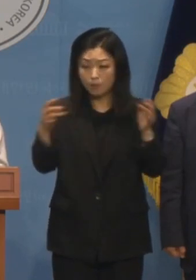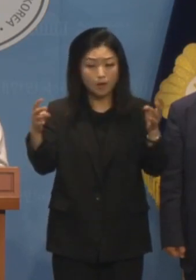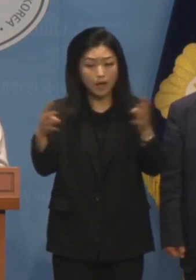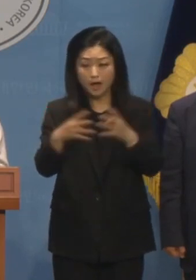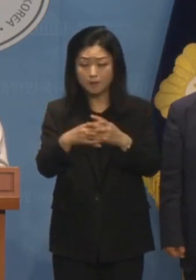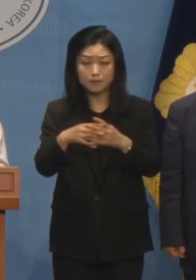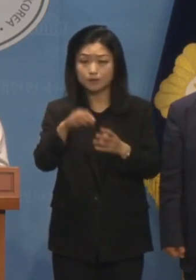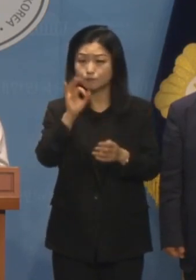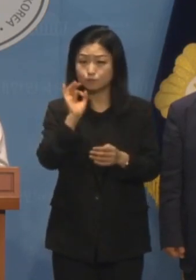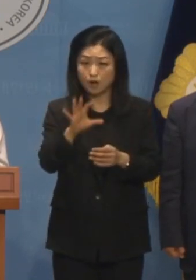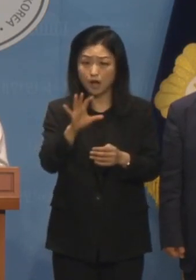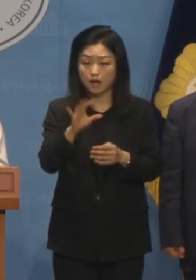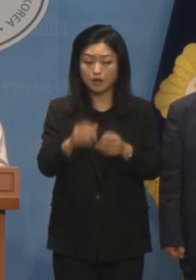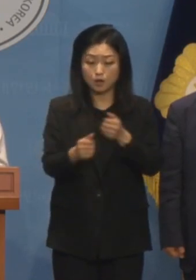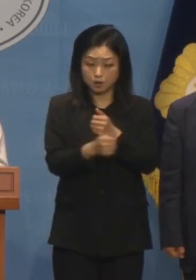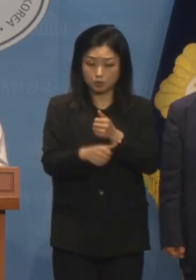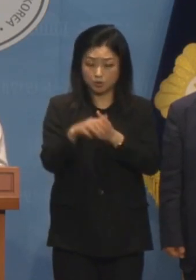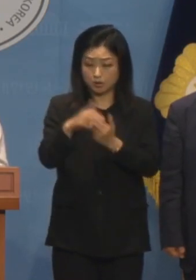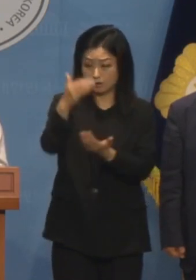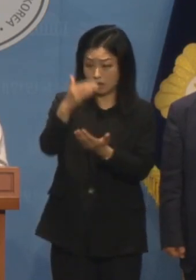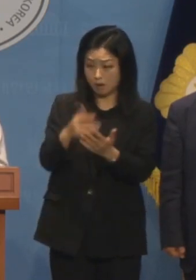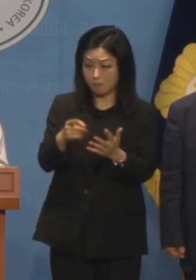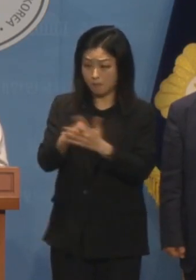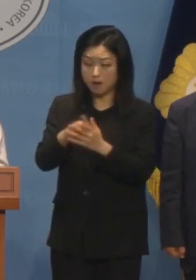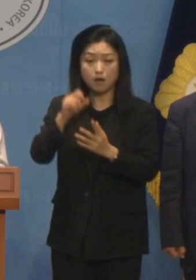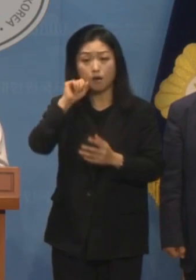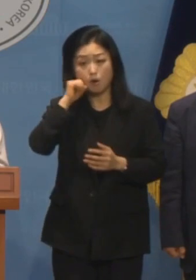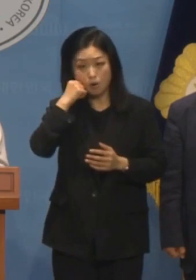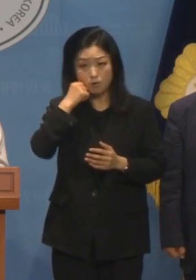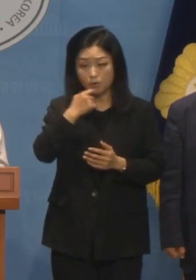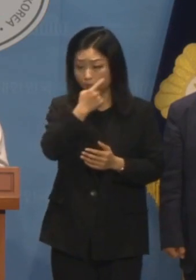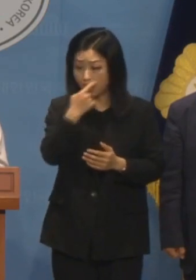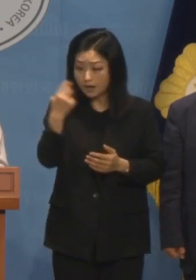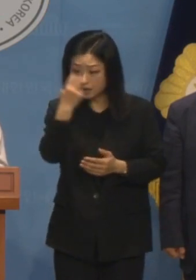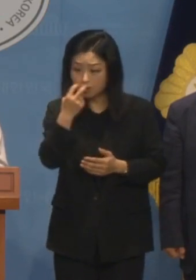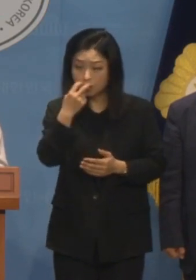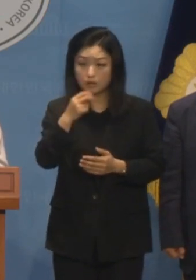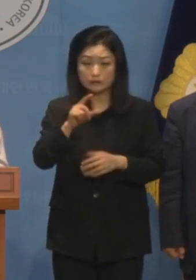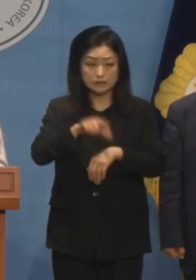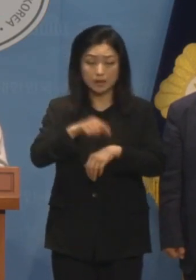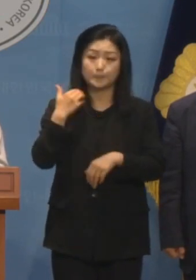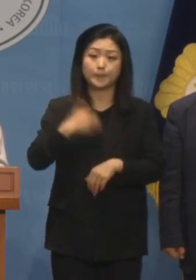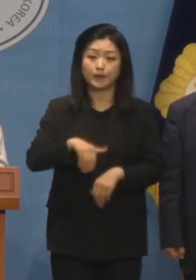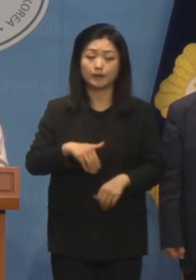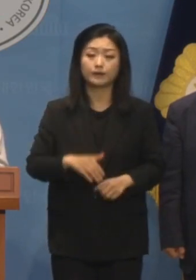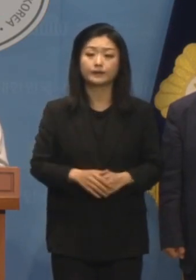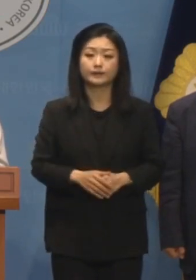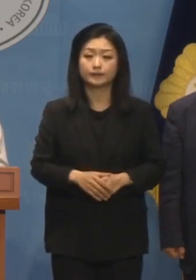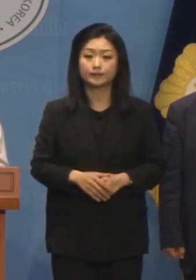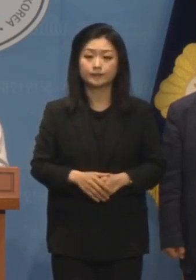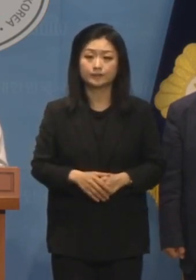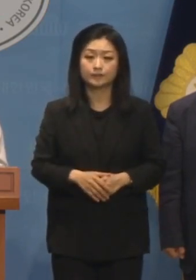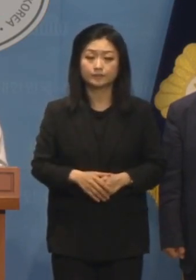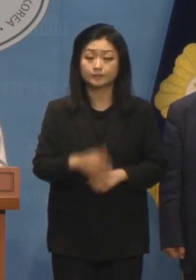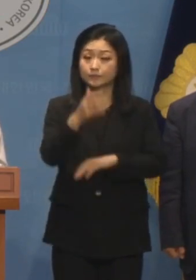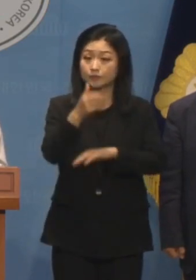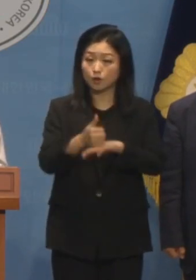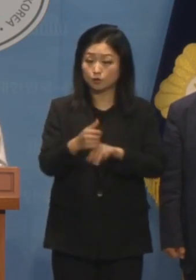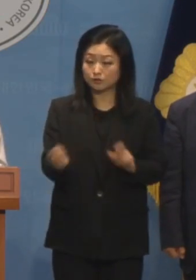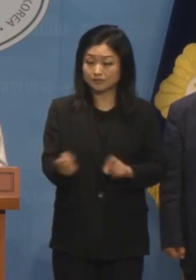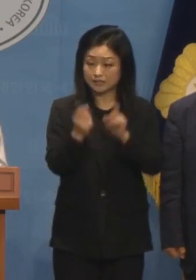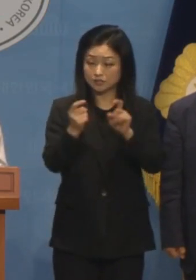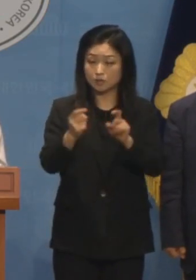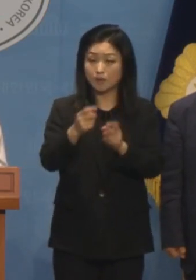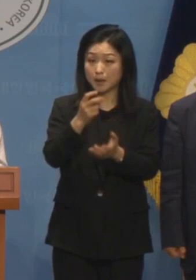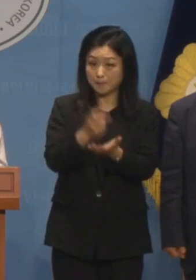과정은 고사하고 위원들이 충분히 내용을 숙지하고 검토하는 것조차 불가능할 것이라고 생각합니다. 결국